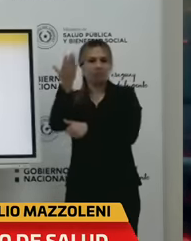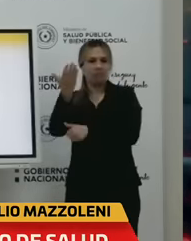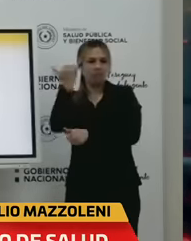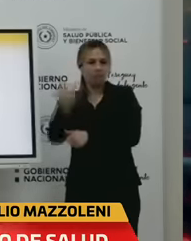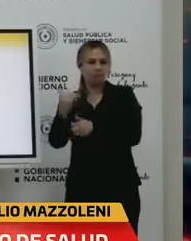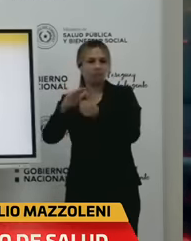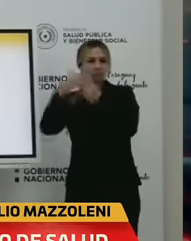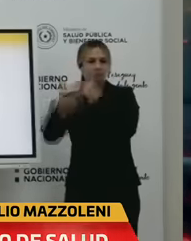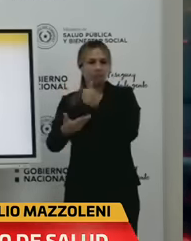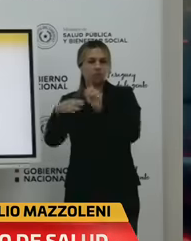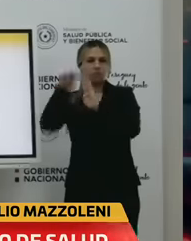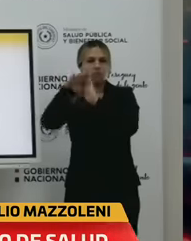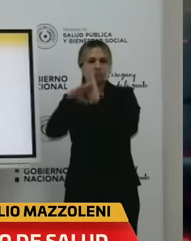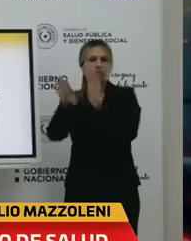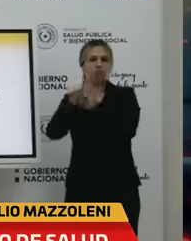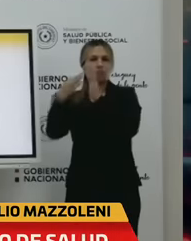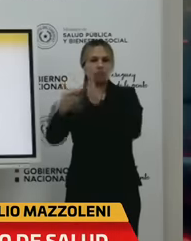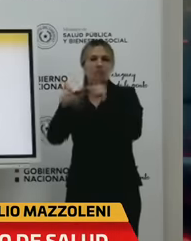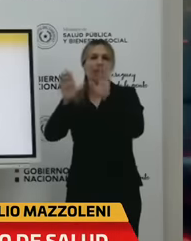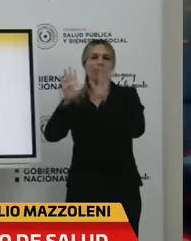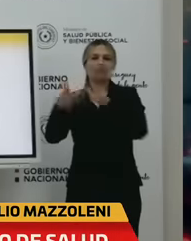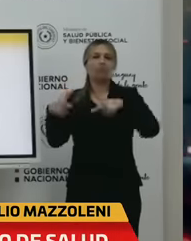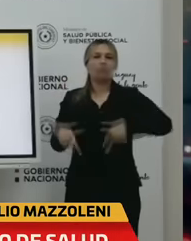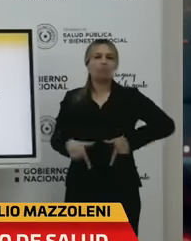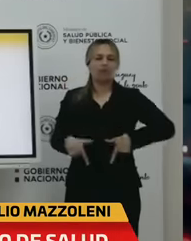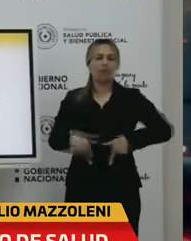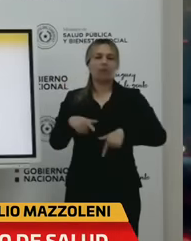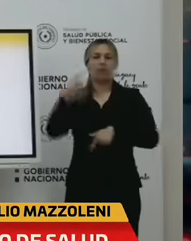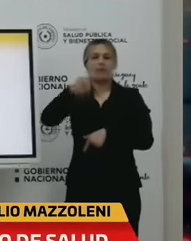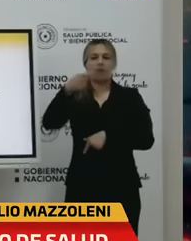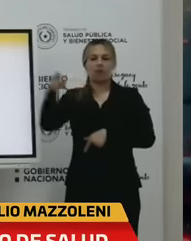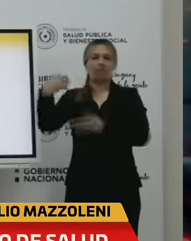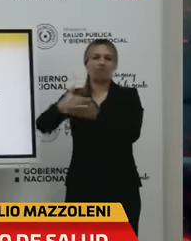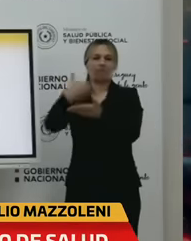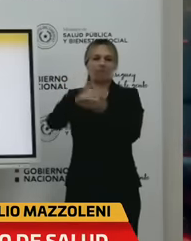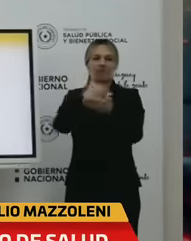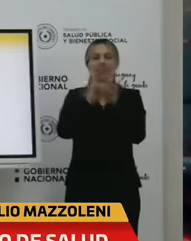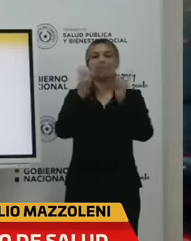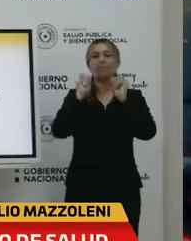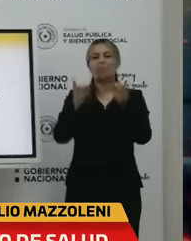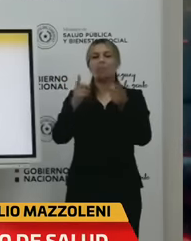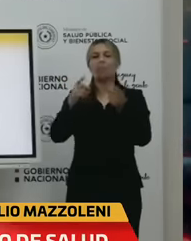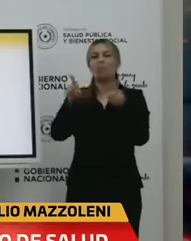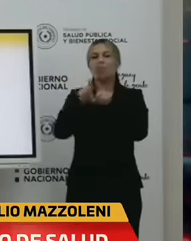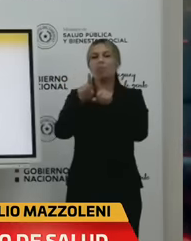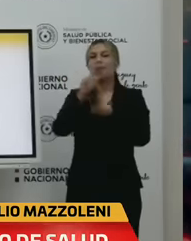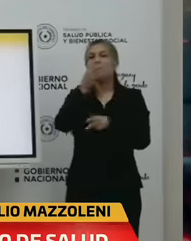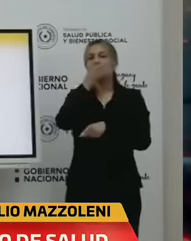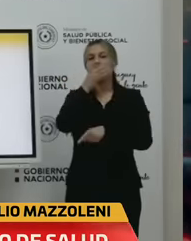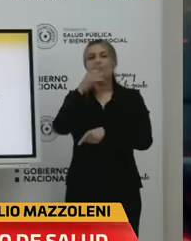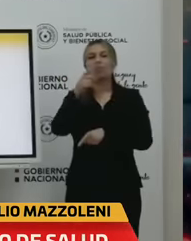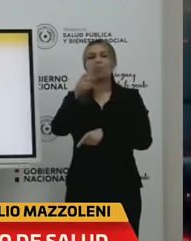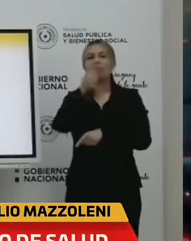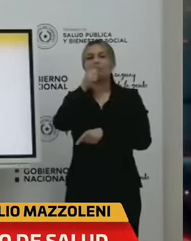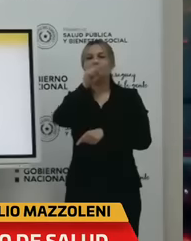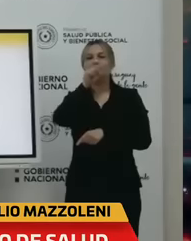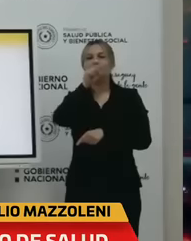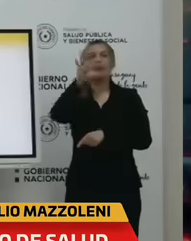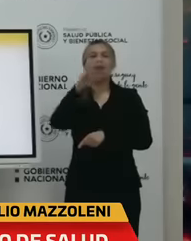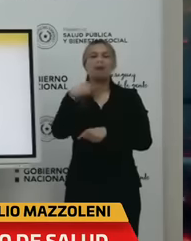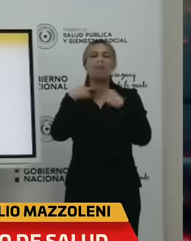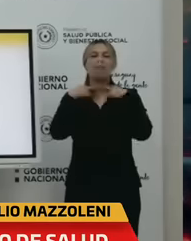nos ayudan con eso. Y también le solicitamos la estrategia del perifoneo, que es como el altavoz para